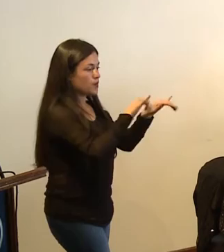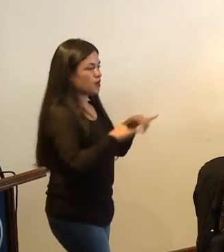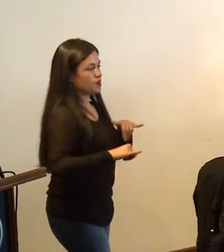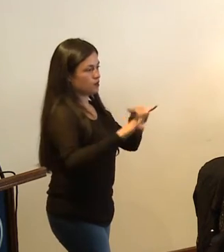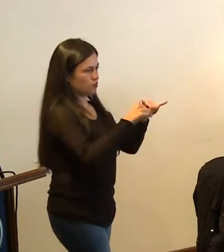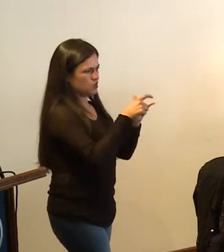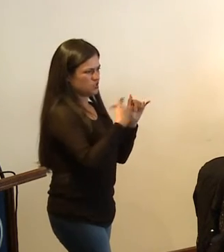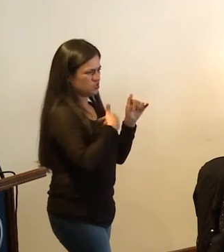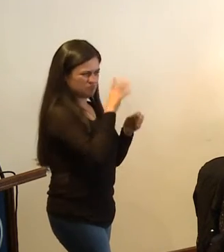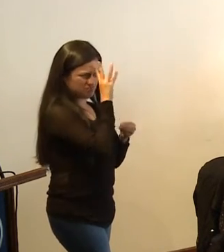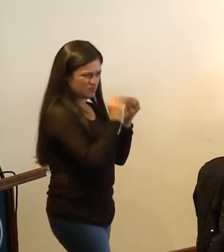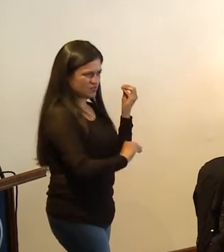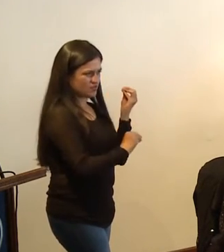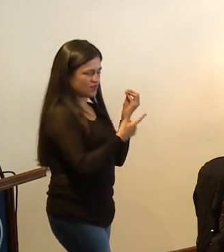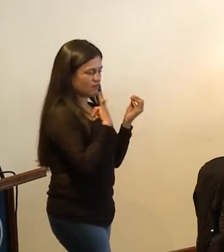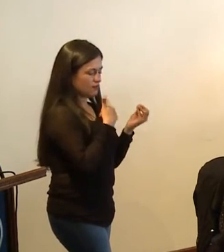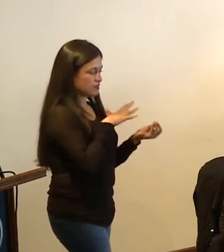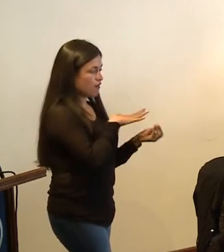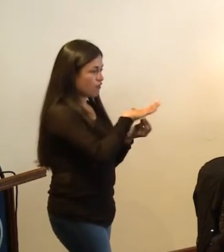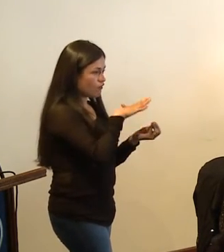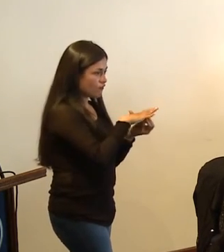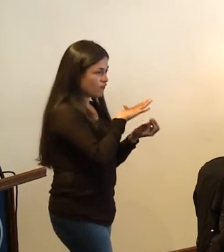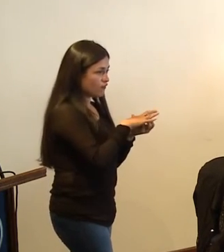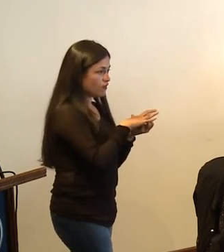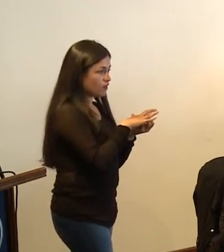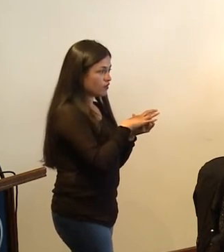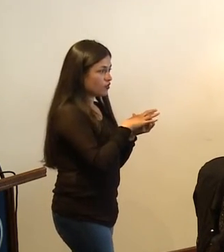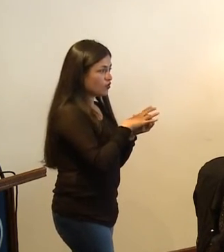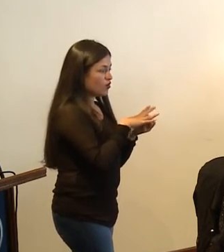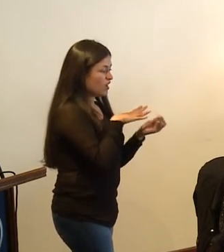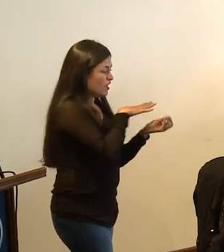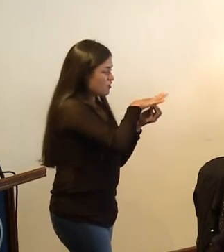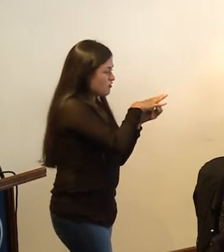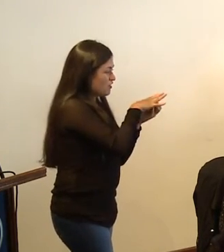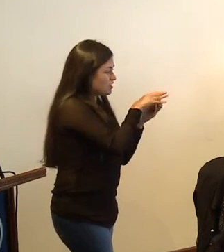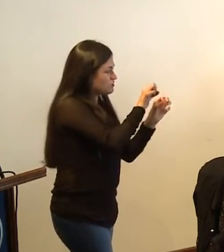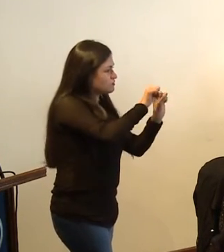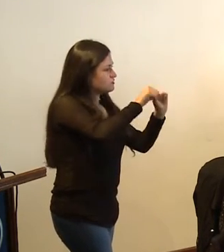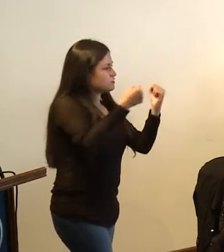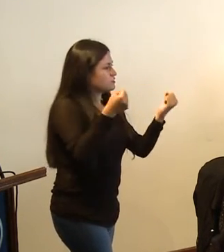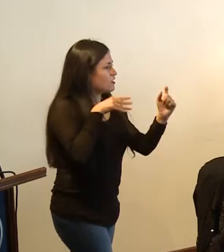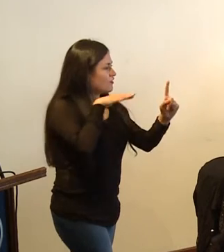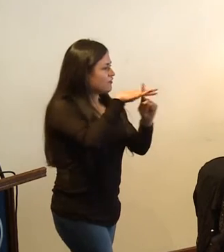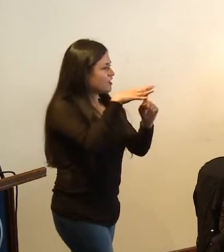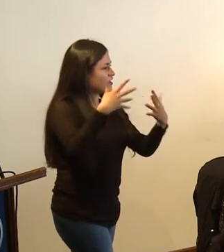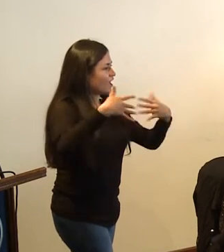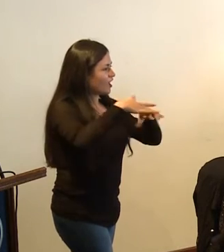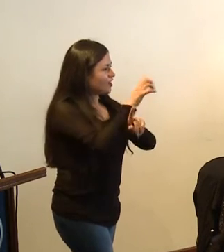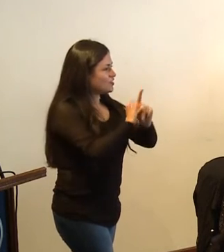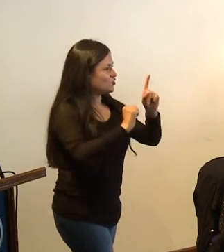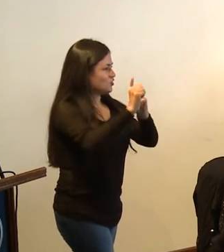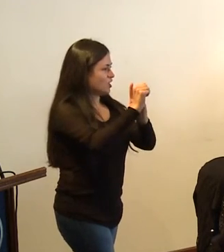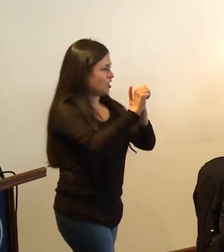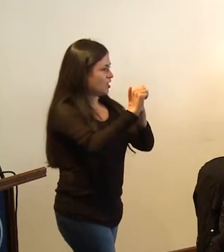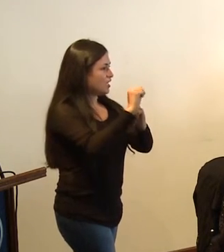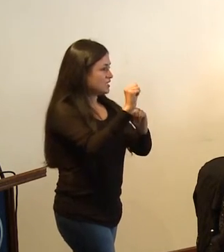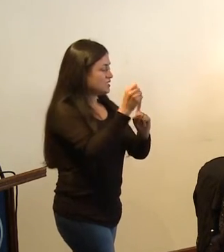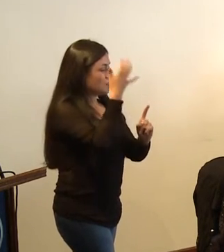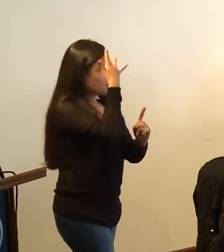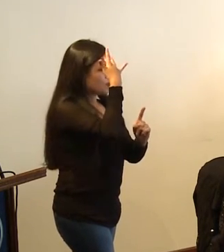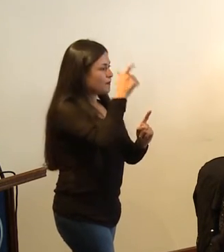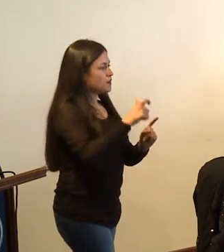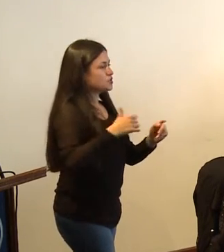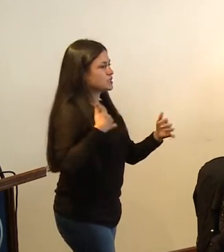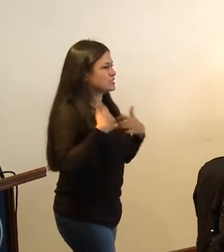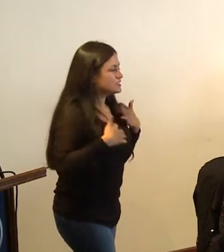y es que el conflicto pues ha, ve, la metáfora es, ha roto el tejido social, y es cierto, en buena medida ha generado miedos, ha